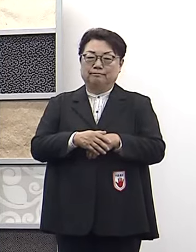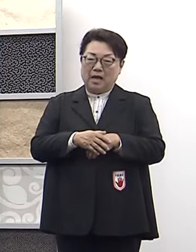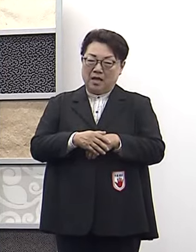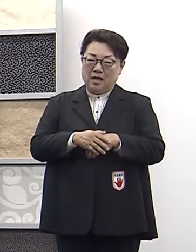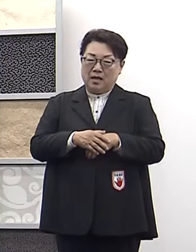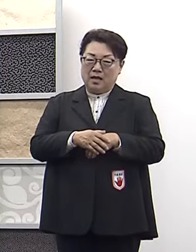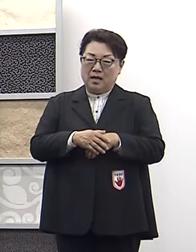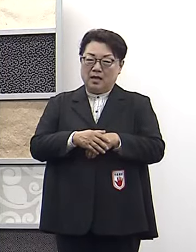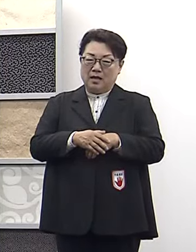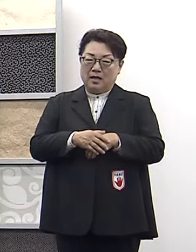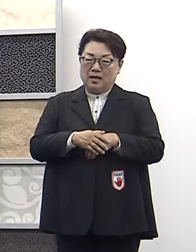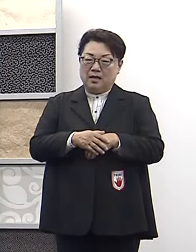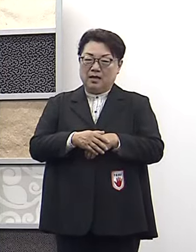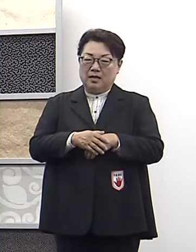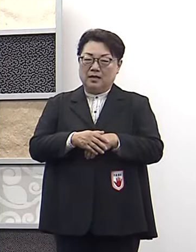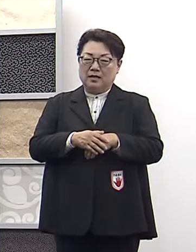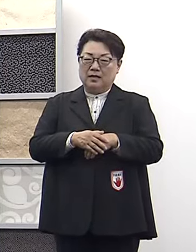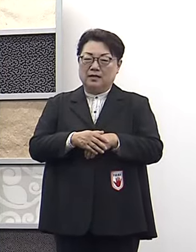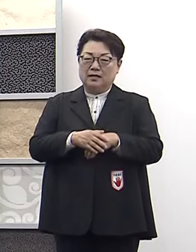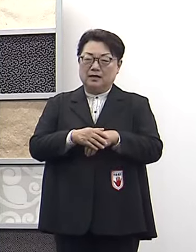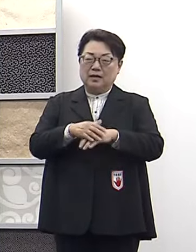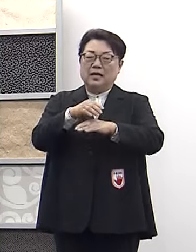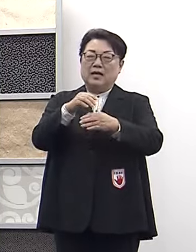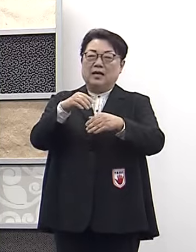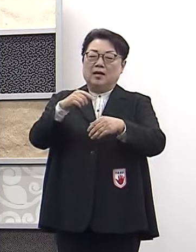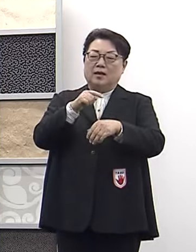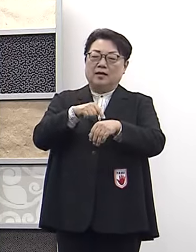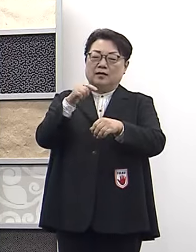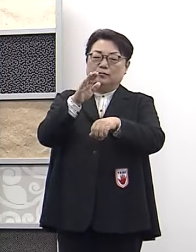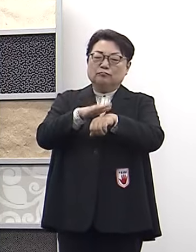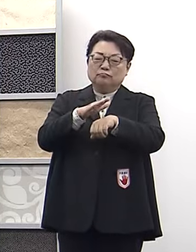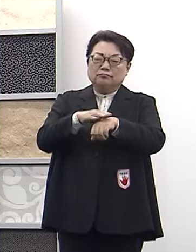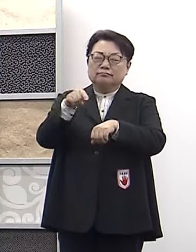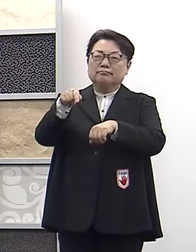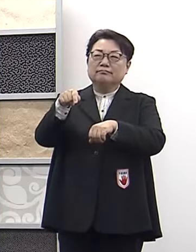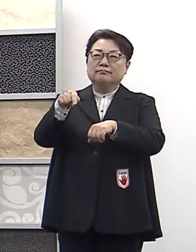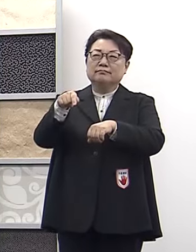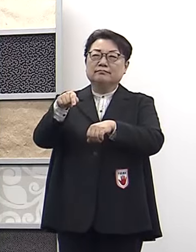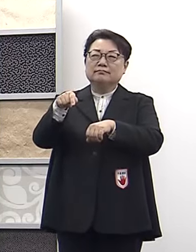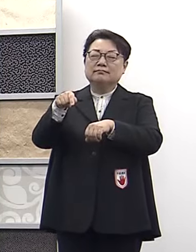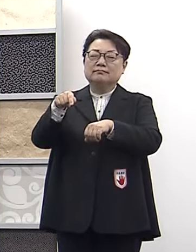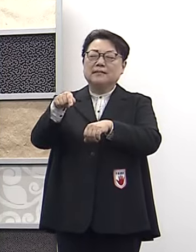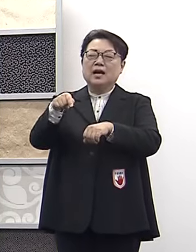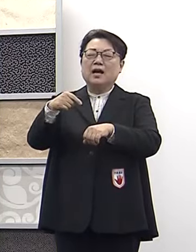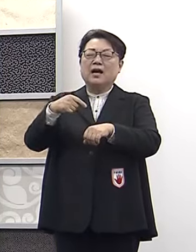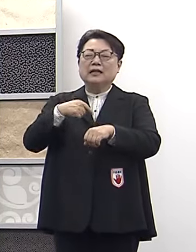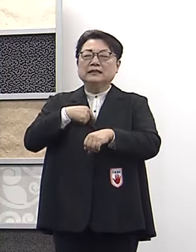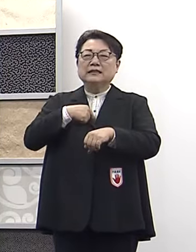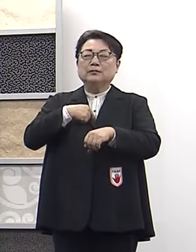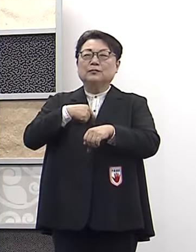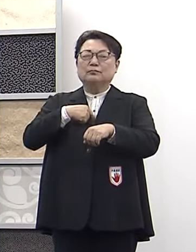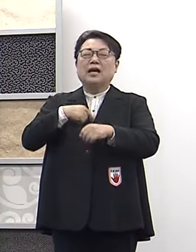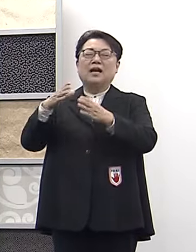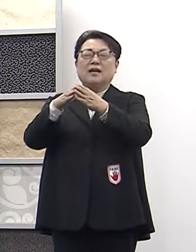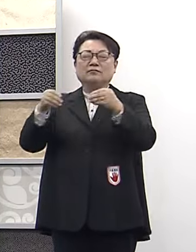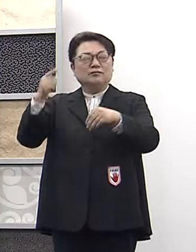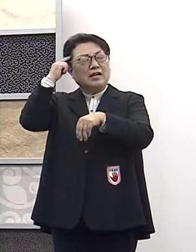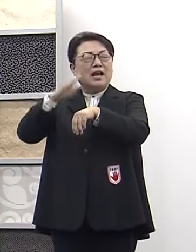最終的なこう成案という形で我々にこう投げかけられたものではないので、これについてはコメント